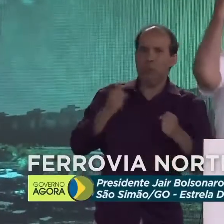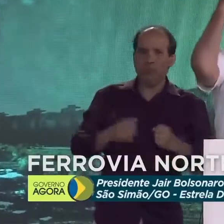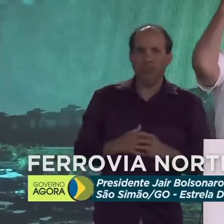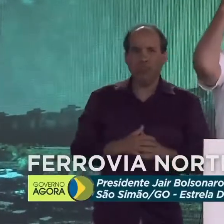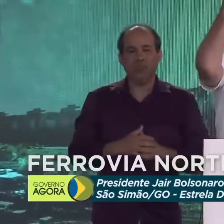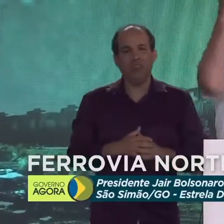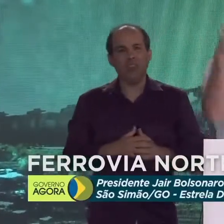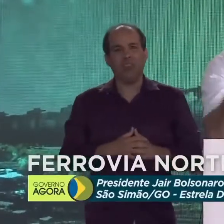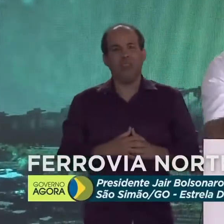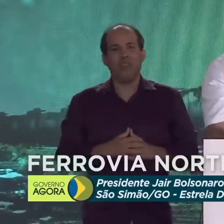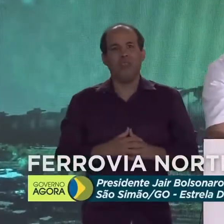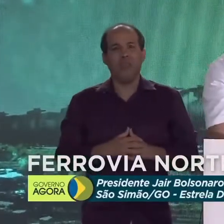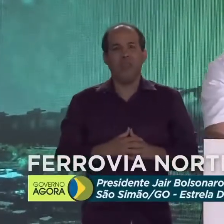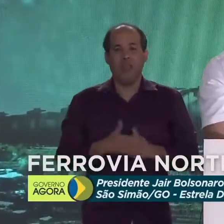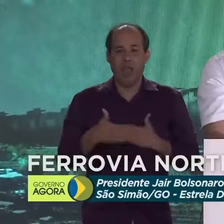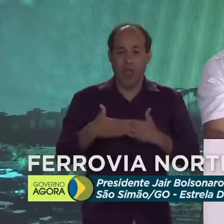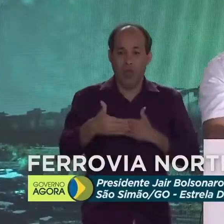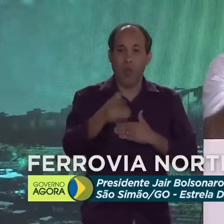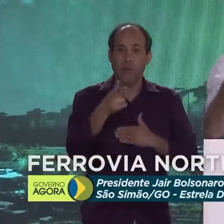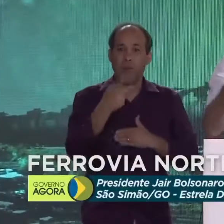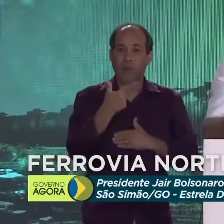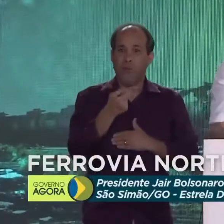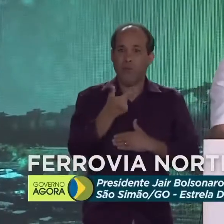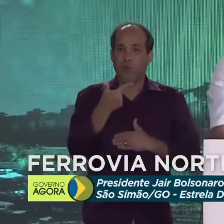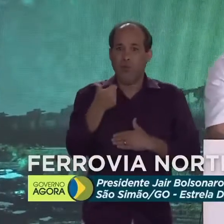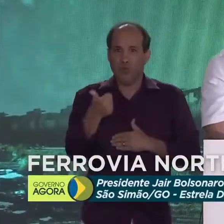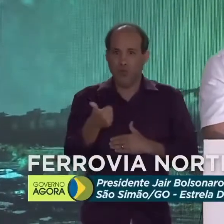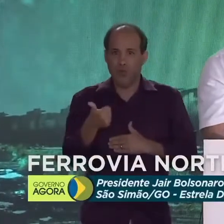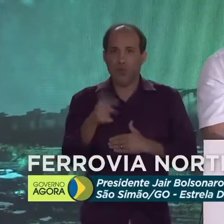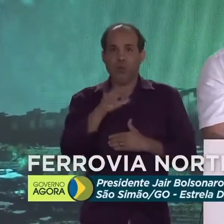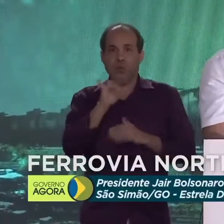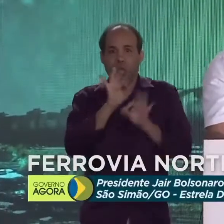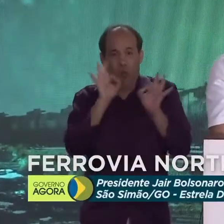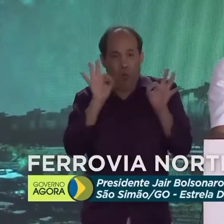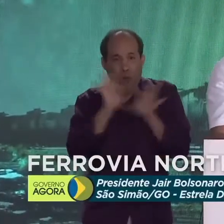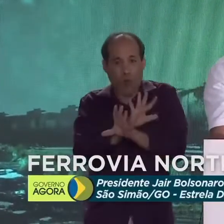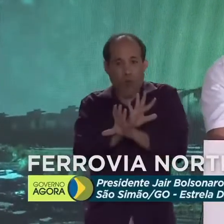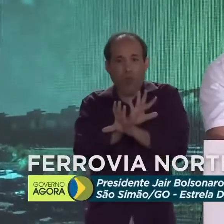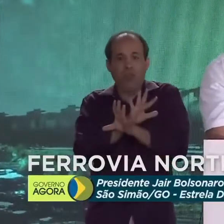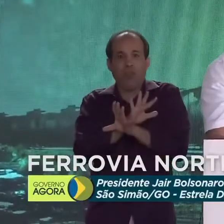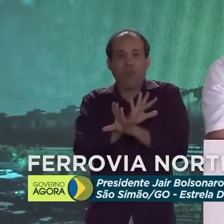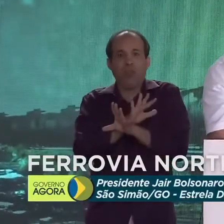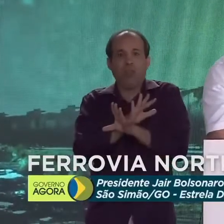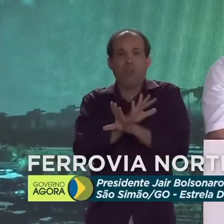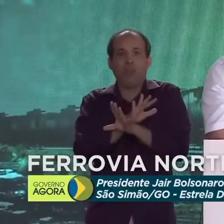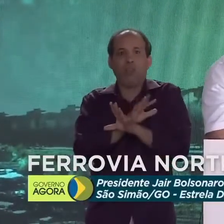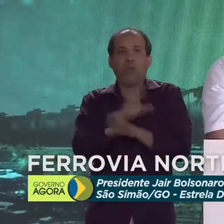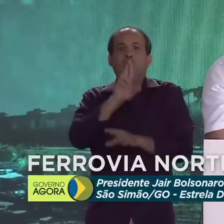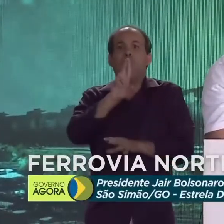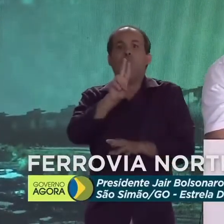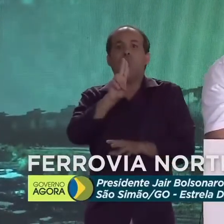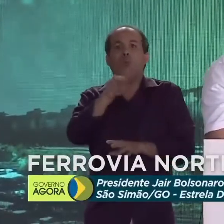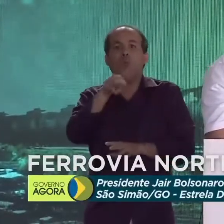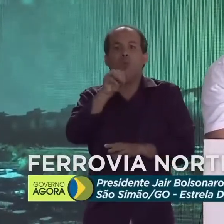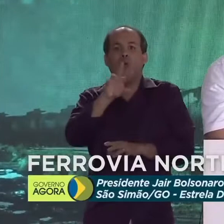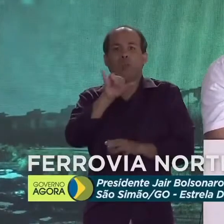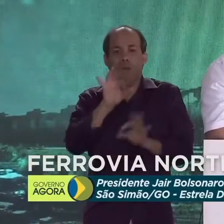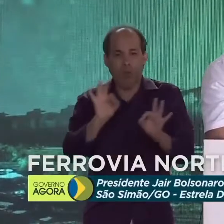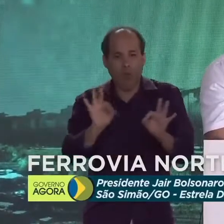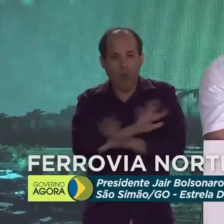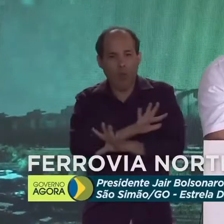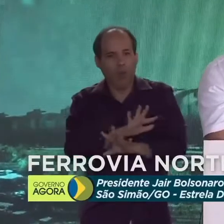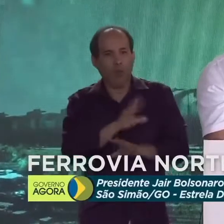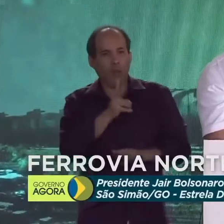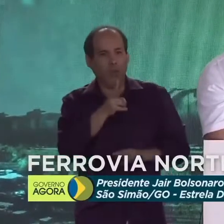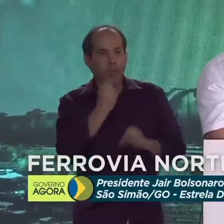A previsão é, no corrente ano ainda, nós concluímos, arrumo concluir essa obra, que